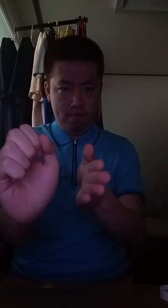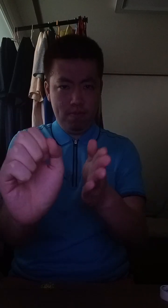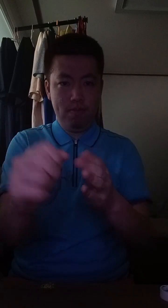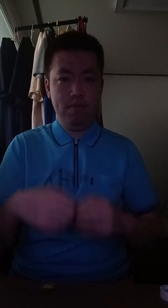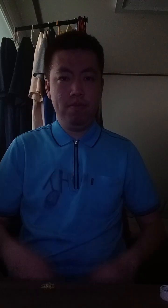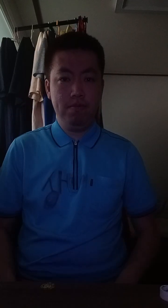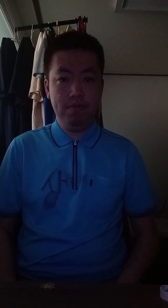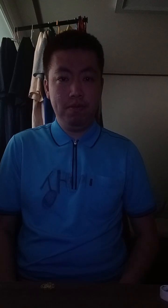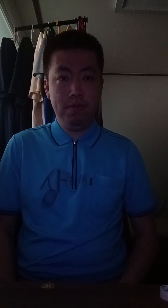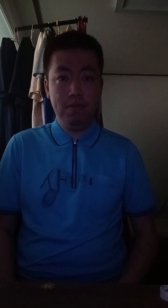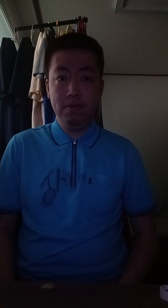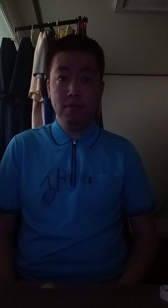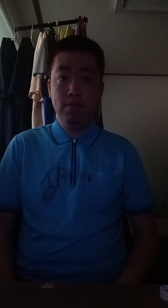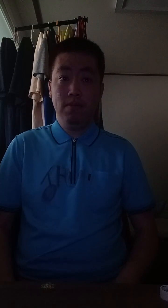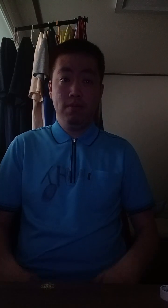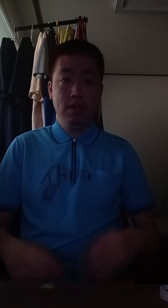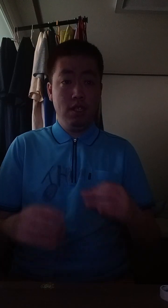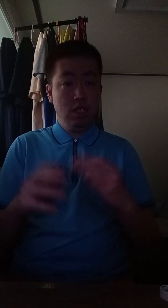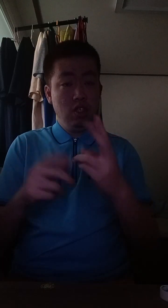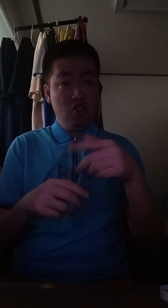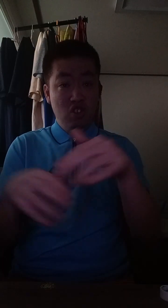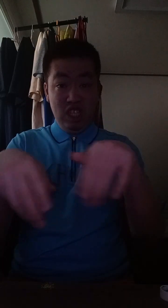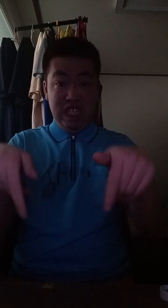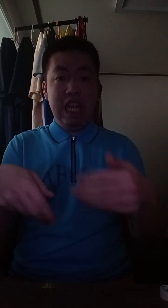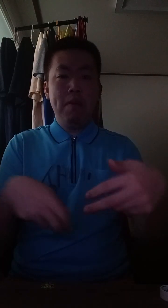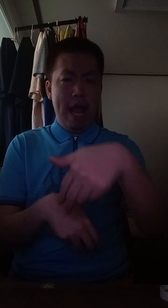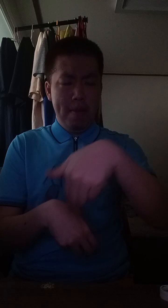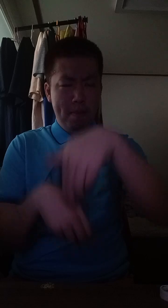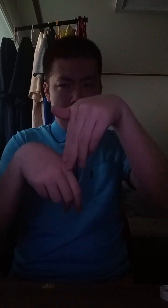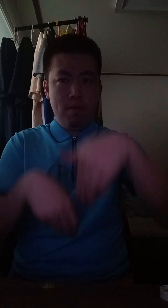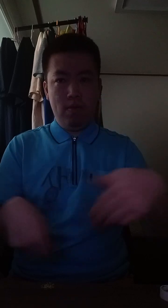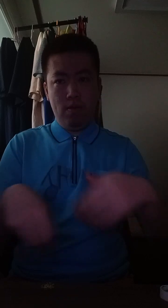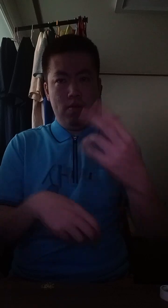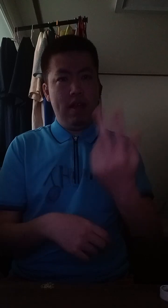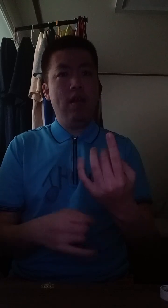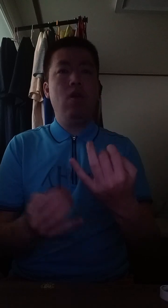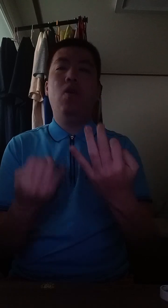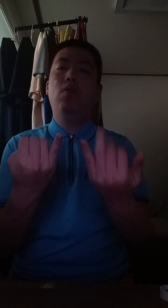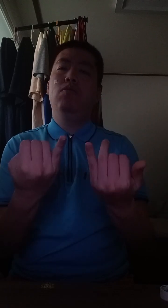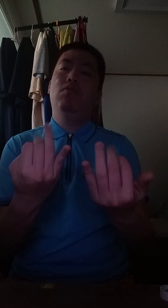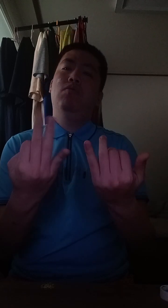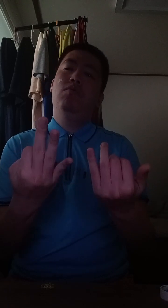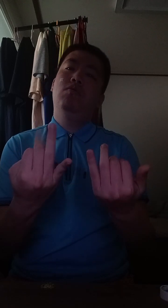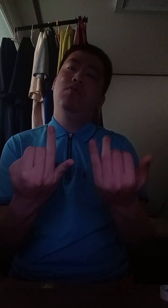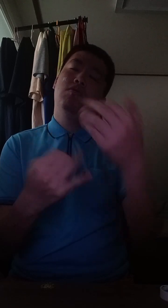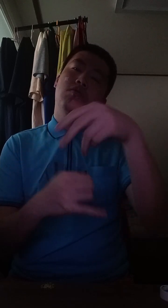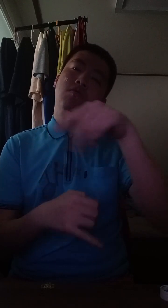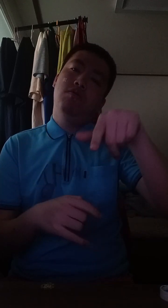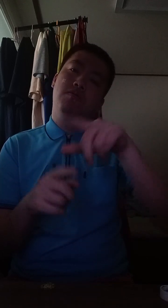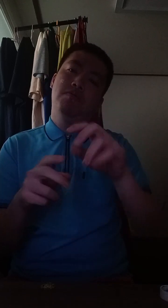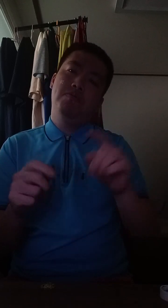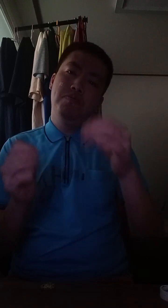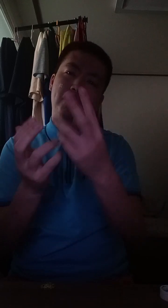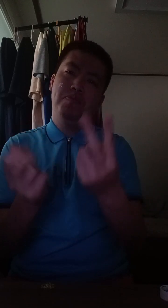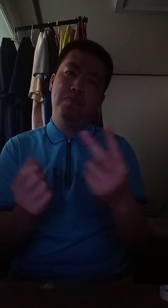바랍니다. 최근 3년간 승강장 발빠짐 사고는 136건, 연령대별로는 20대가